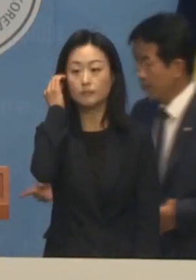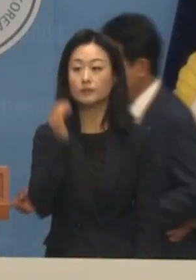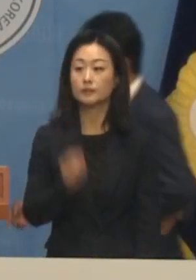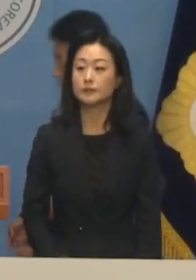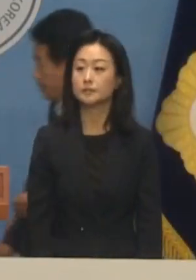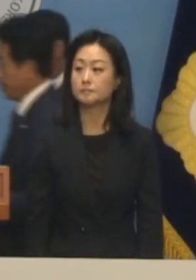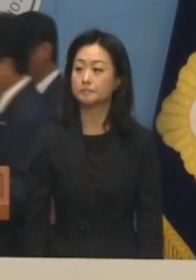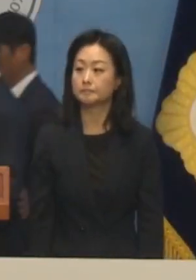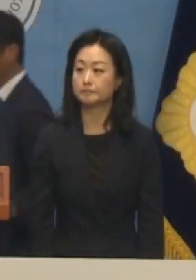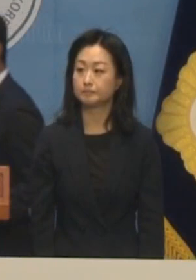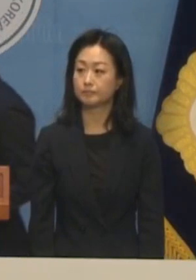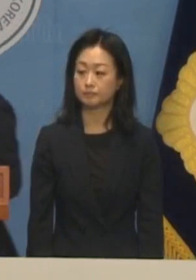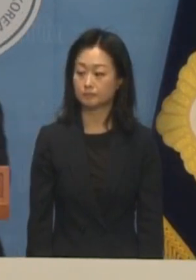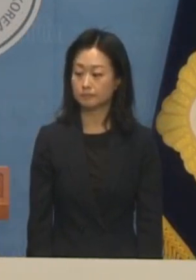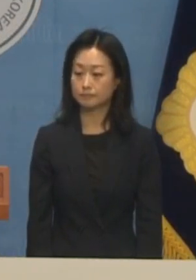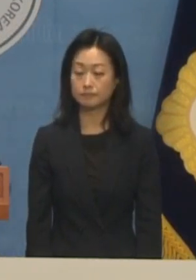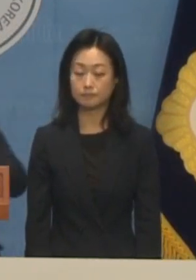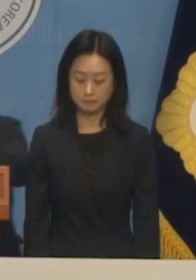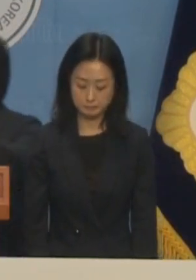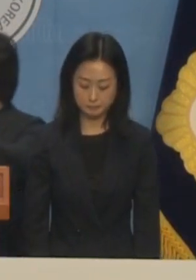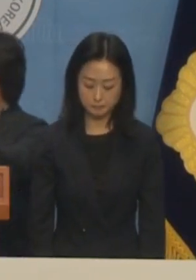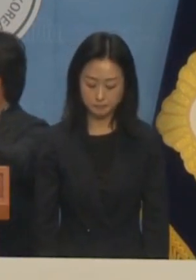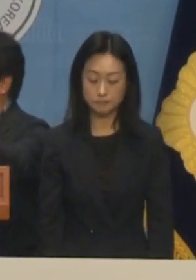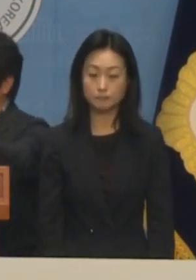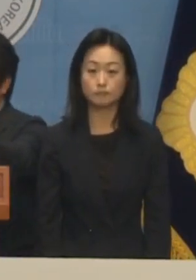다 올라오셔도 돼요.